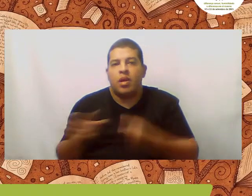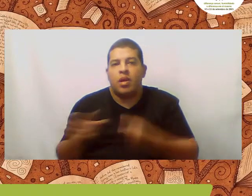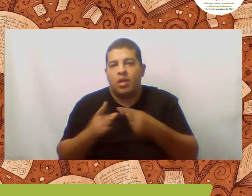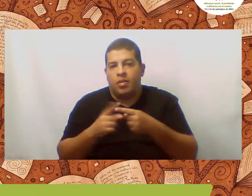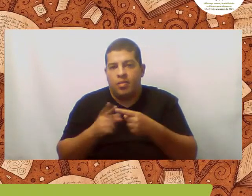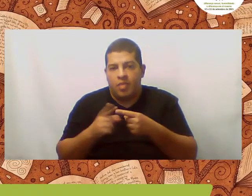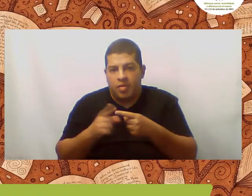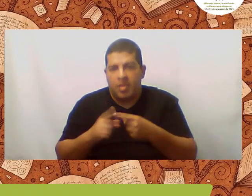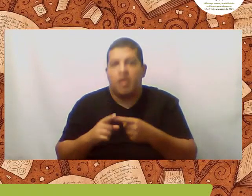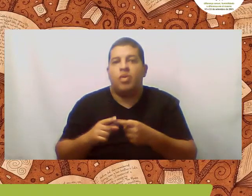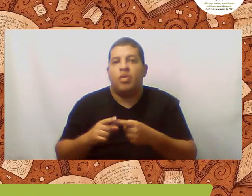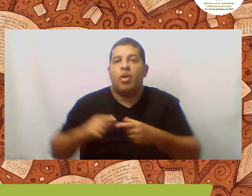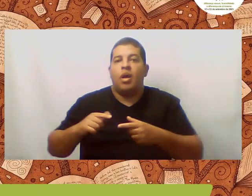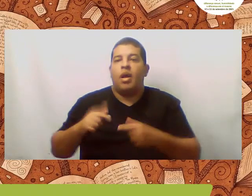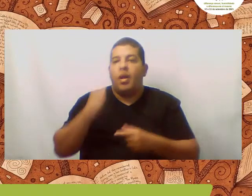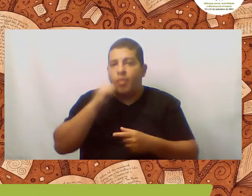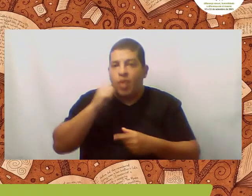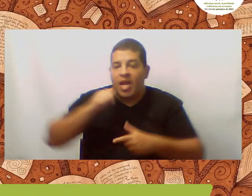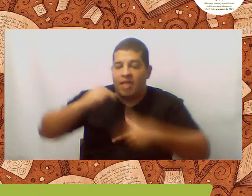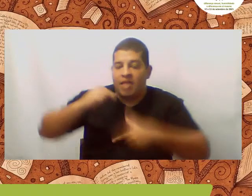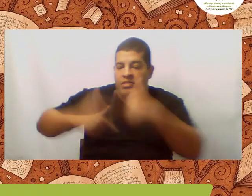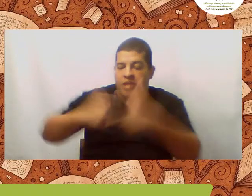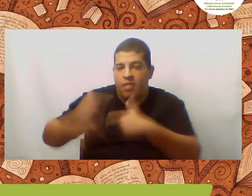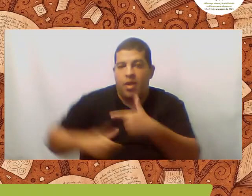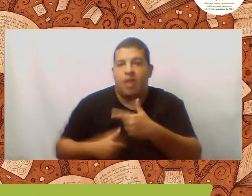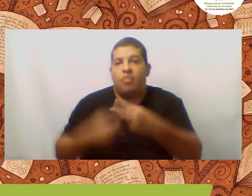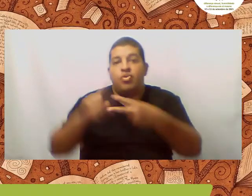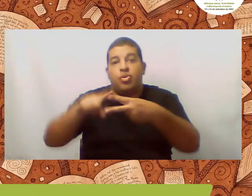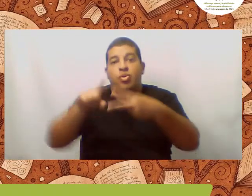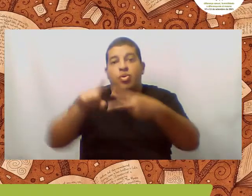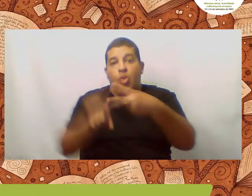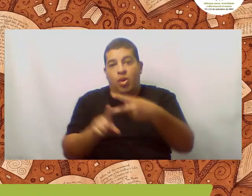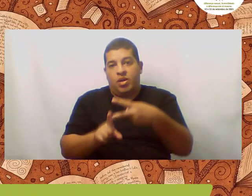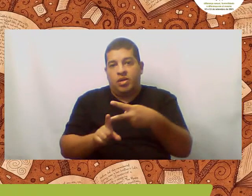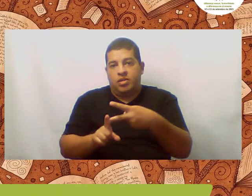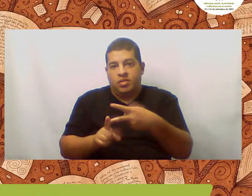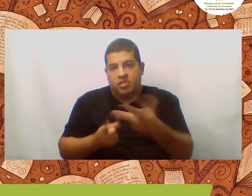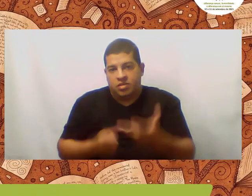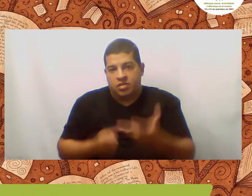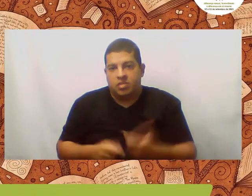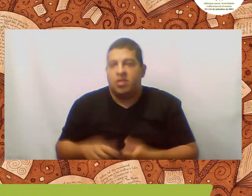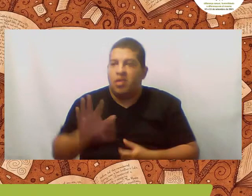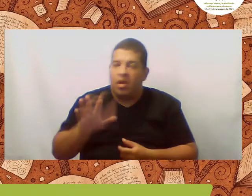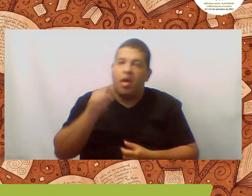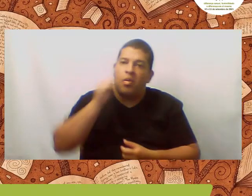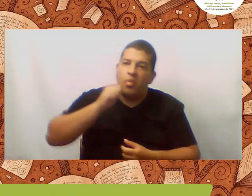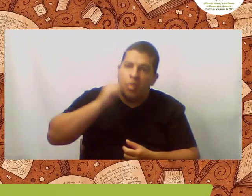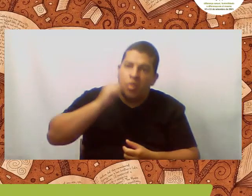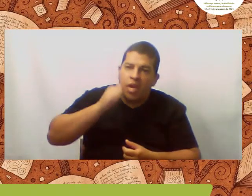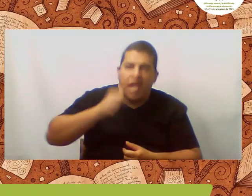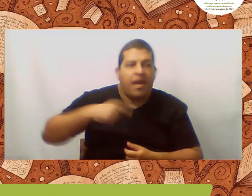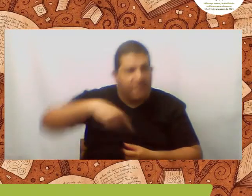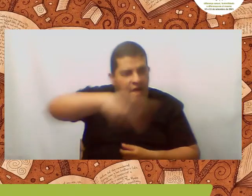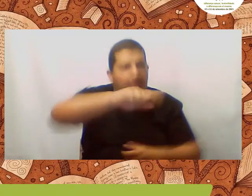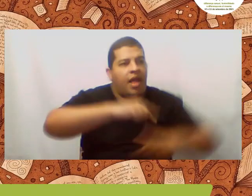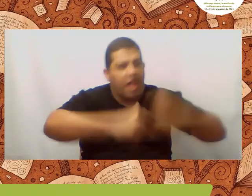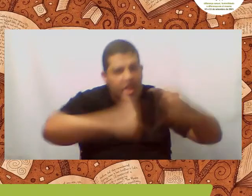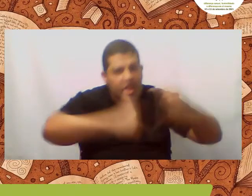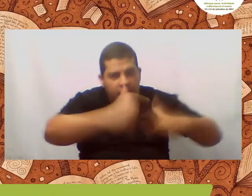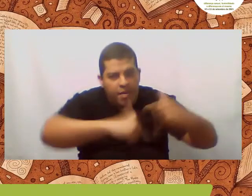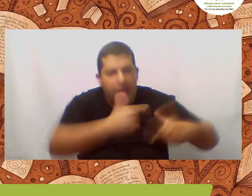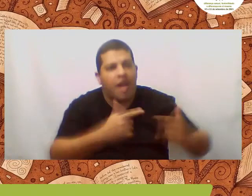de trabalho. Então, apesar do movimento feminista, das mulheres irem trabalhar, das mulheres irem estudar,